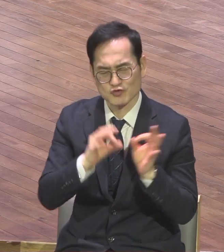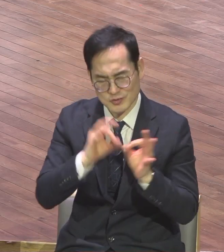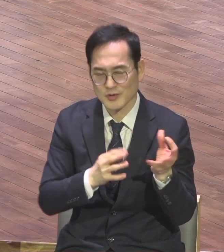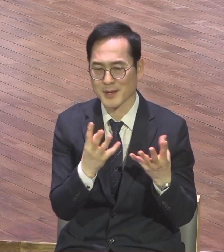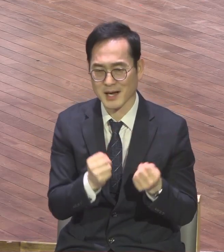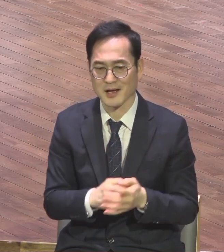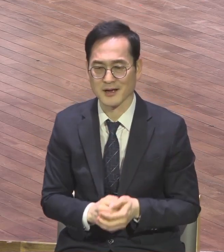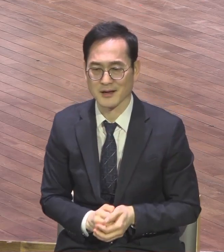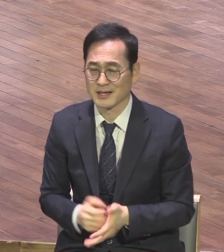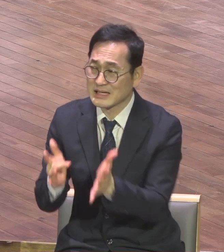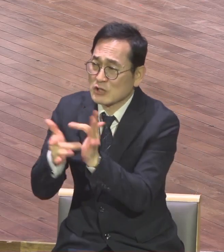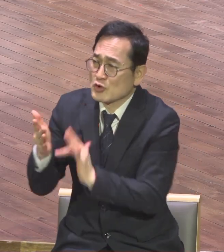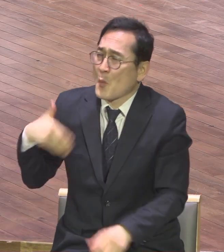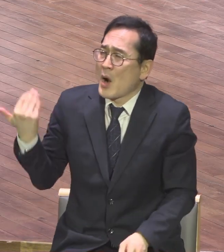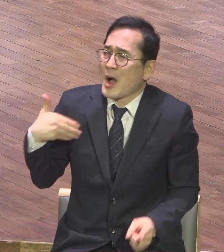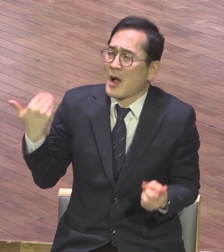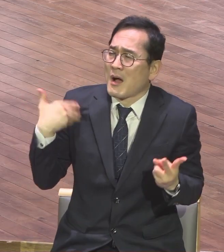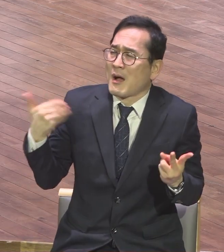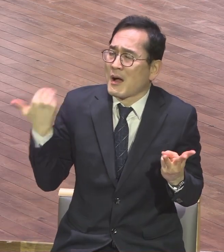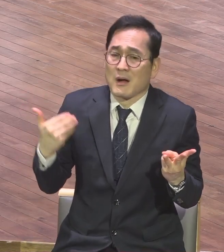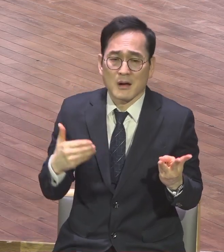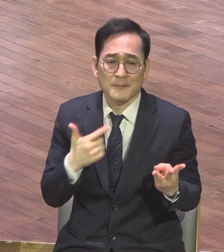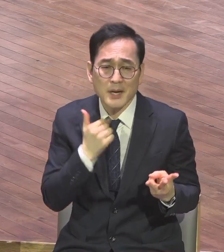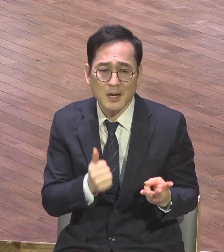에블레 의식을 가지고 살았어요. 그런데